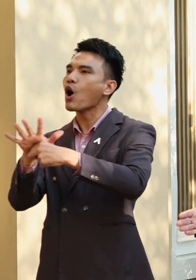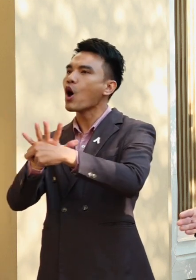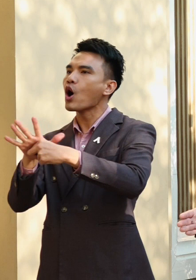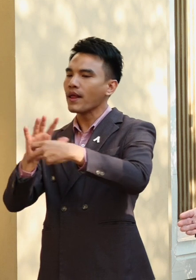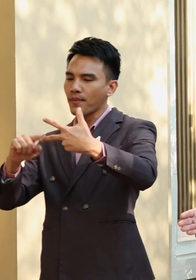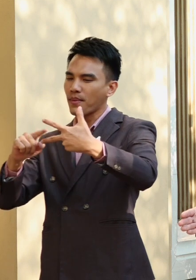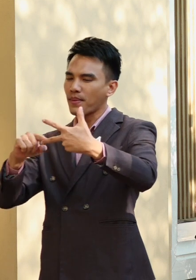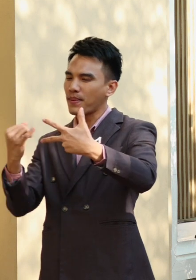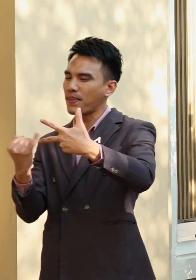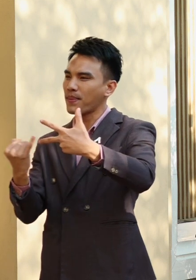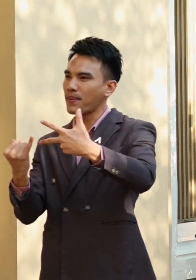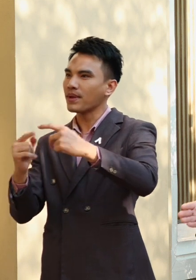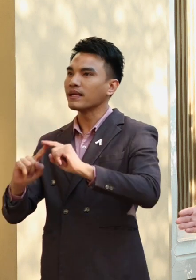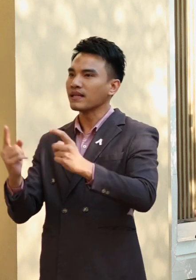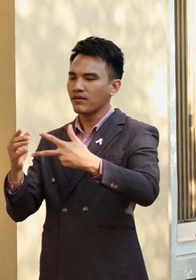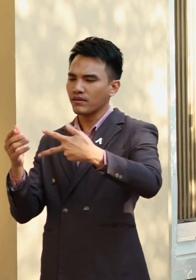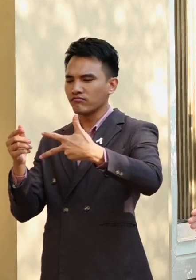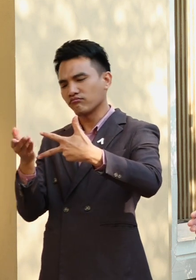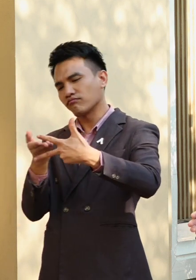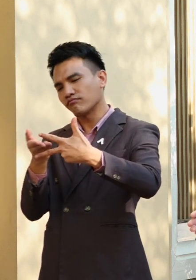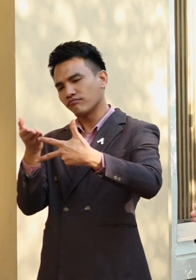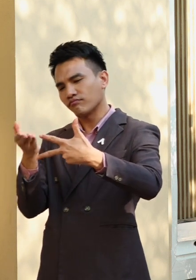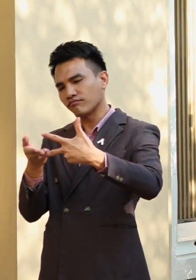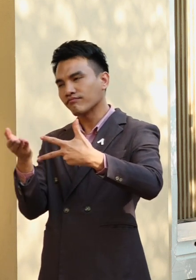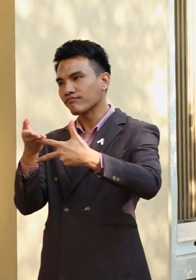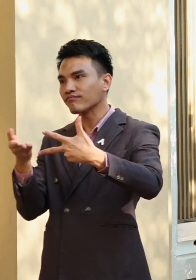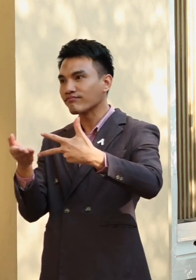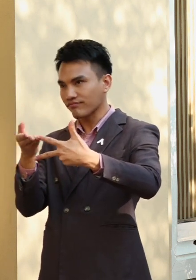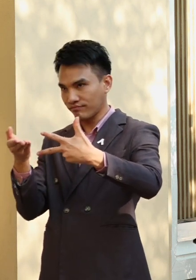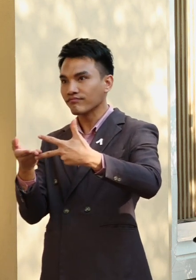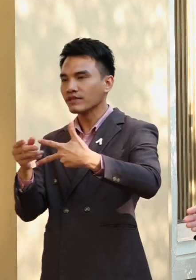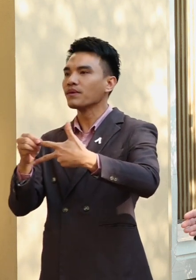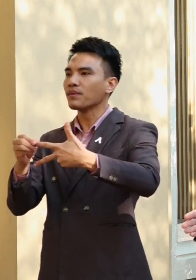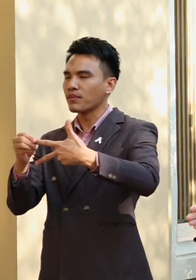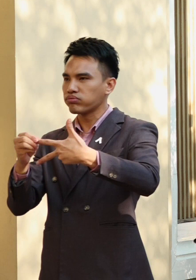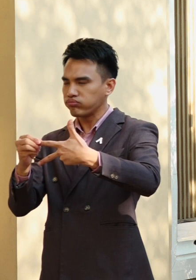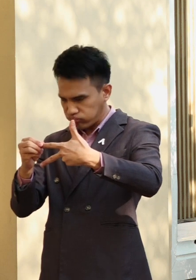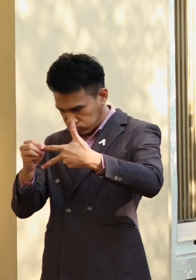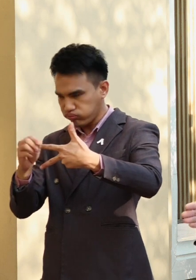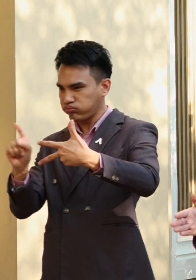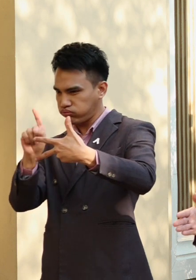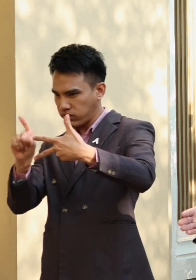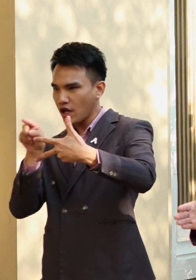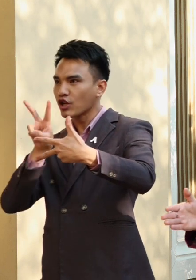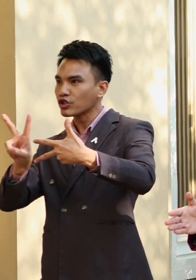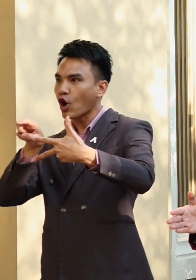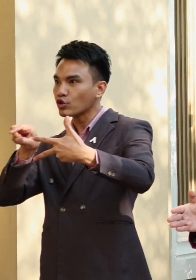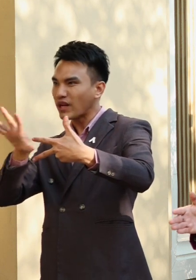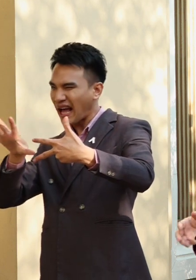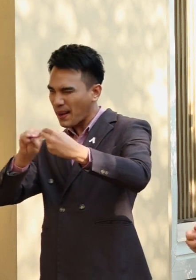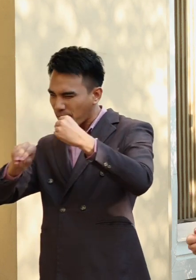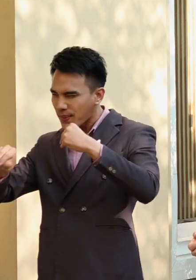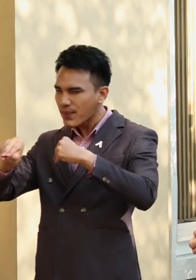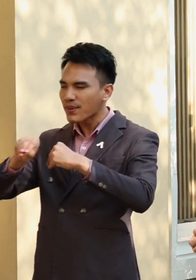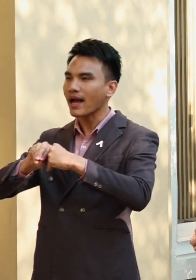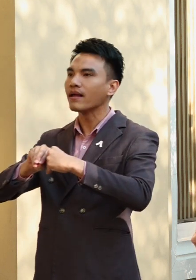ดก็คือเทียร์3แต่ว่าระหว่างเทียร์2กับเทียร์3นั้นยังมีเขาเรียกว่าเทียร์2 watch list อยู่หรือประมาณ 2.5 เกือบจะ3นะ